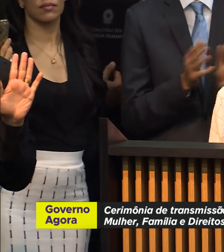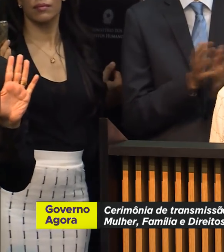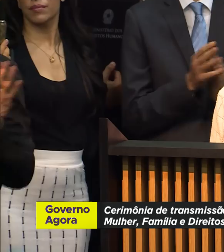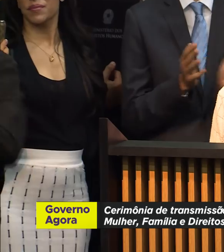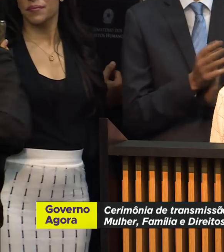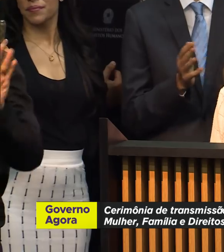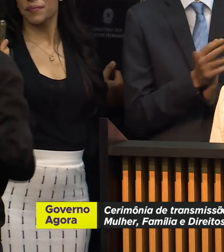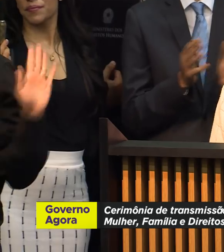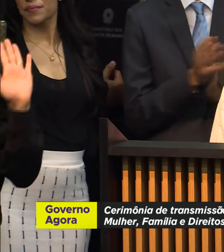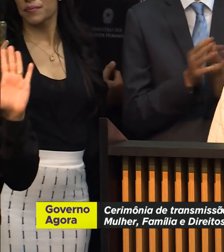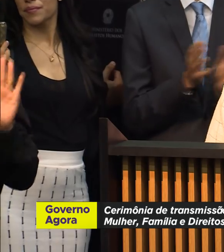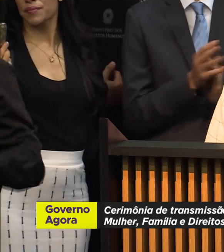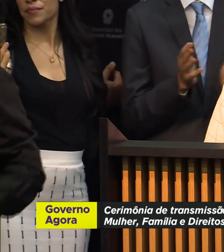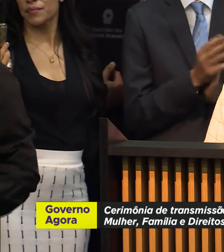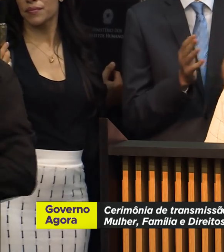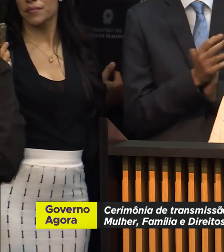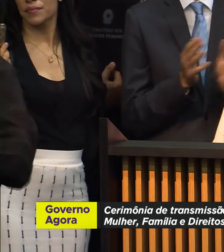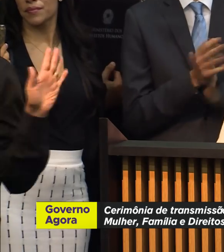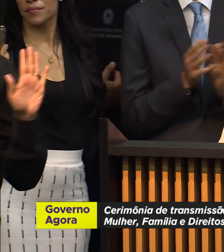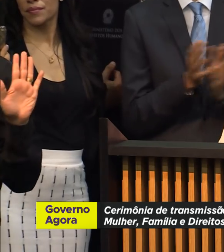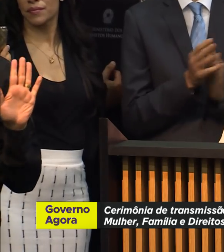discriminação.